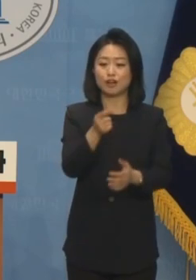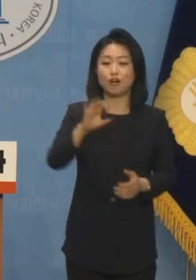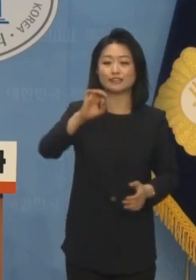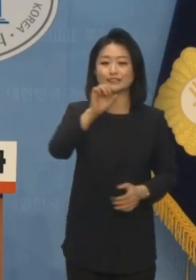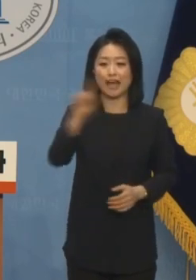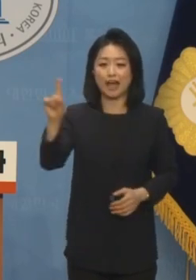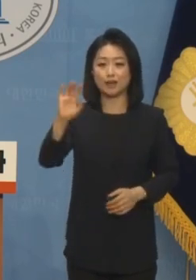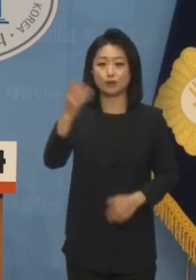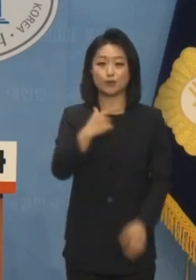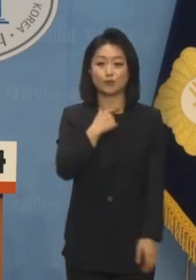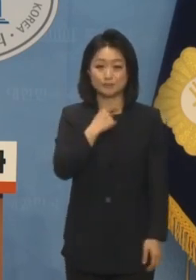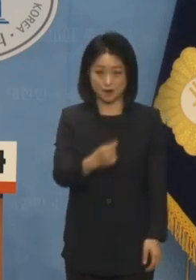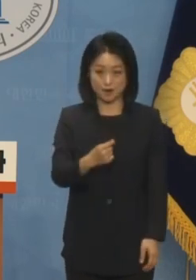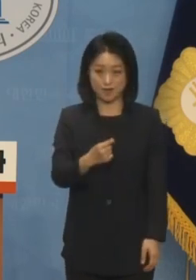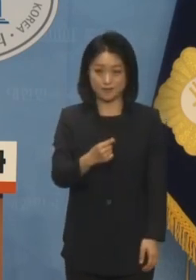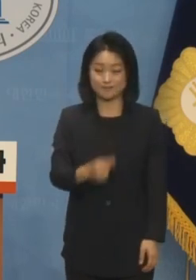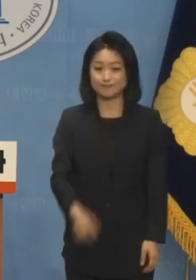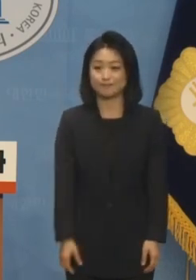허은하가 되겠습니다.